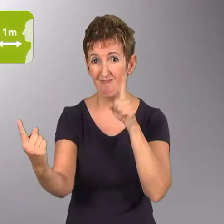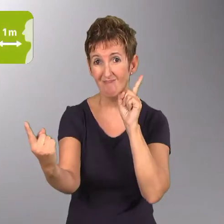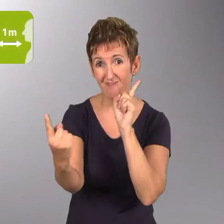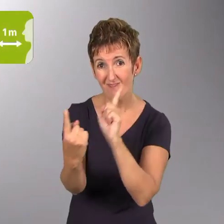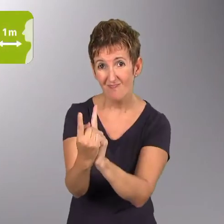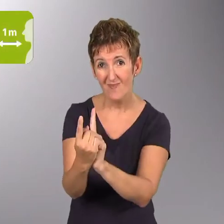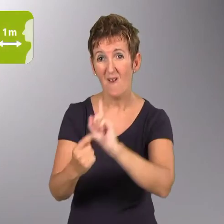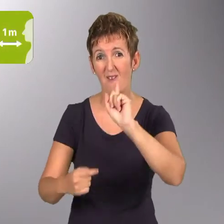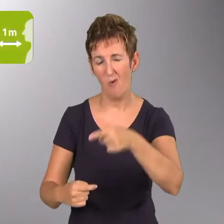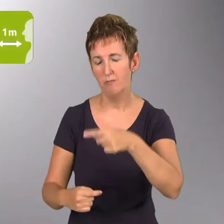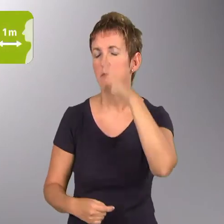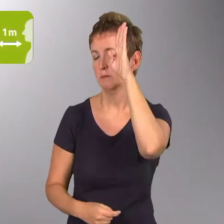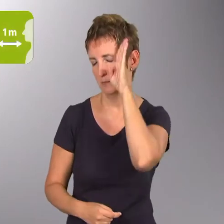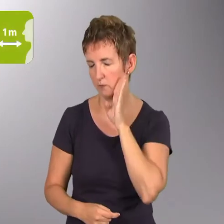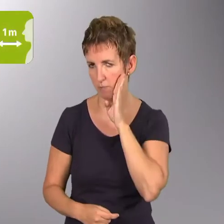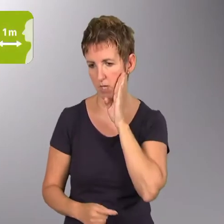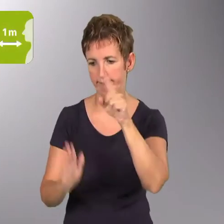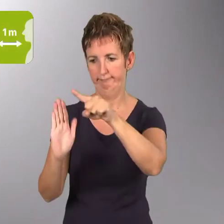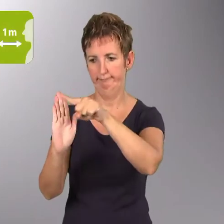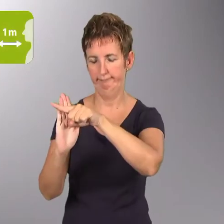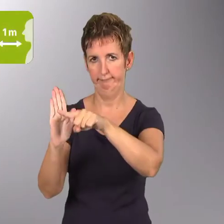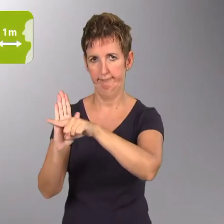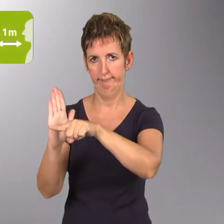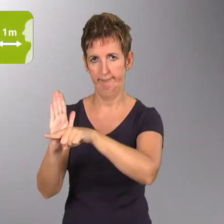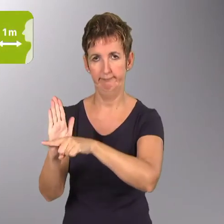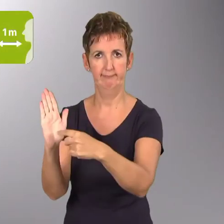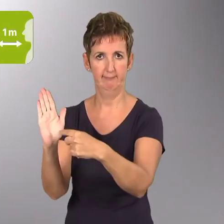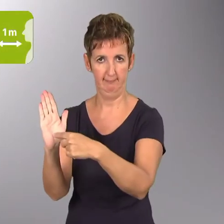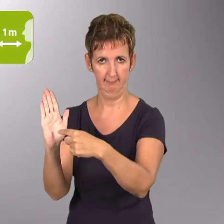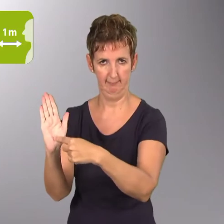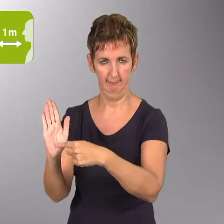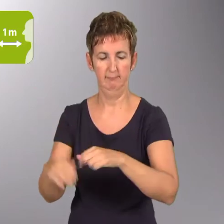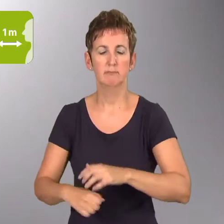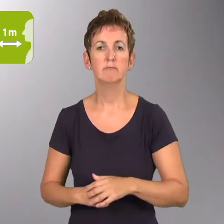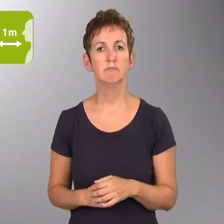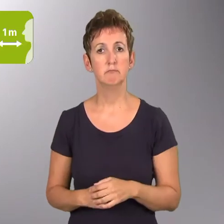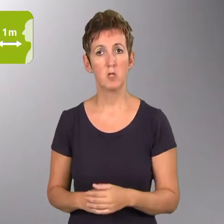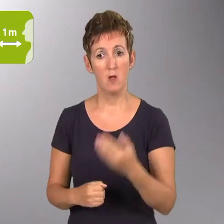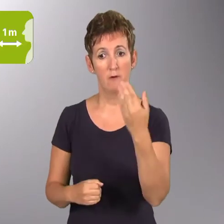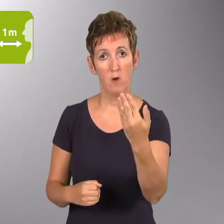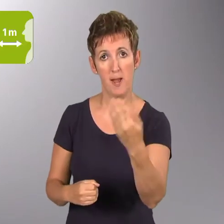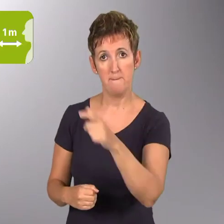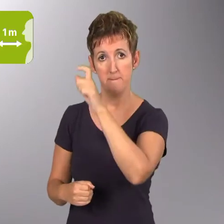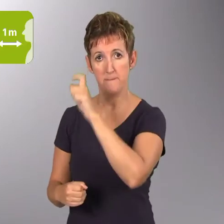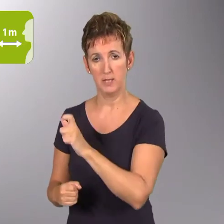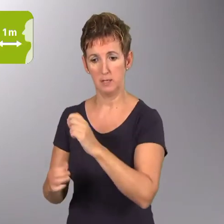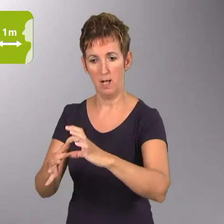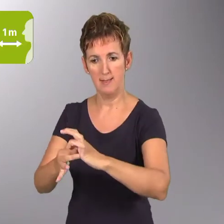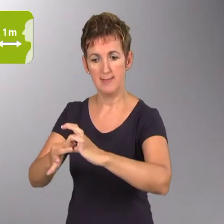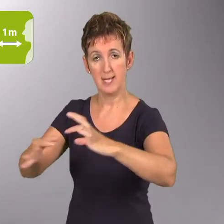Si, malgré la maladie, vous deviez entrer en contact avec autrui, respectez les points suivants. Maintenez une distance